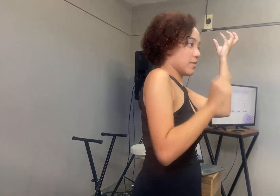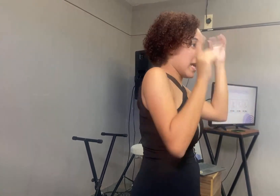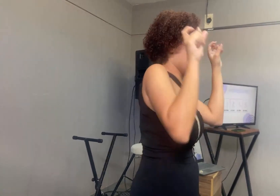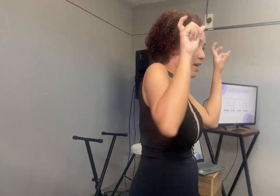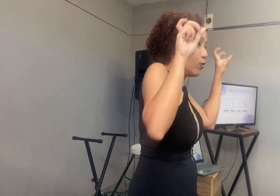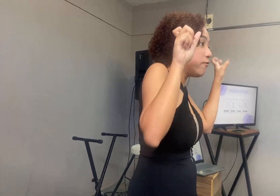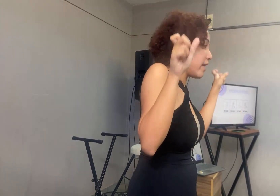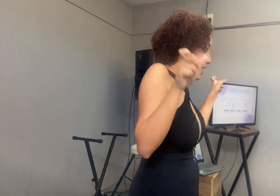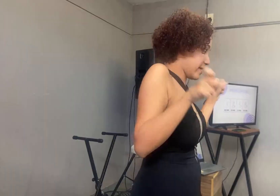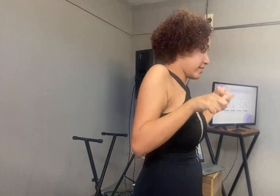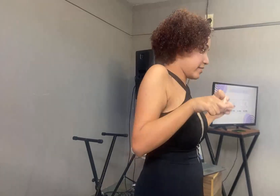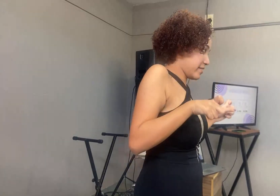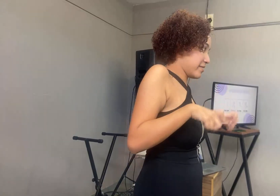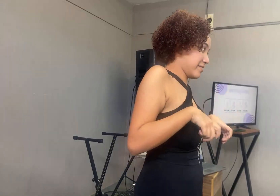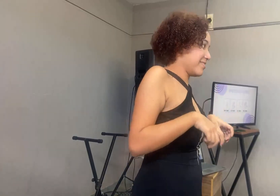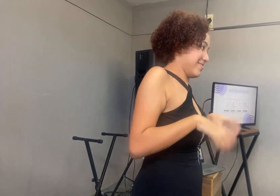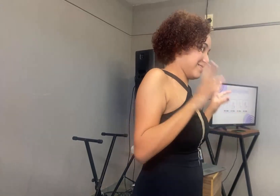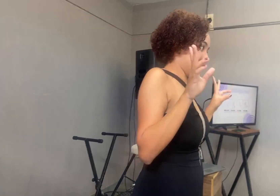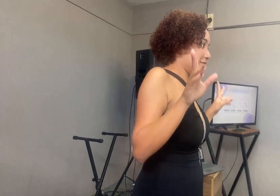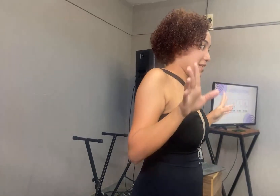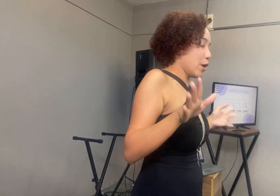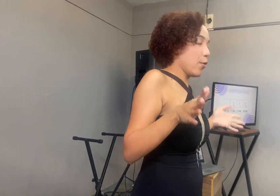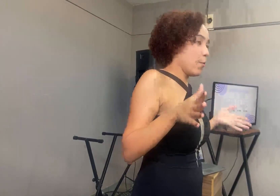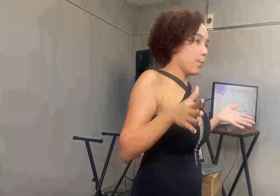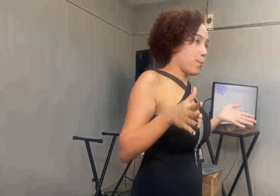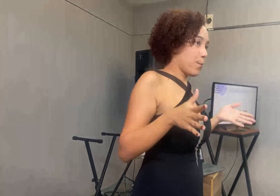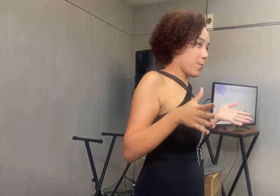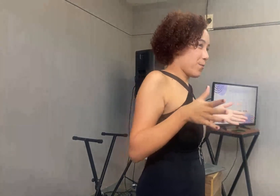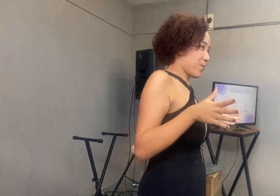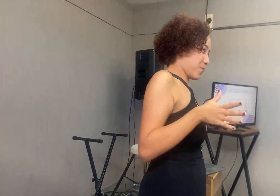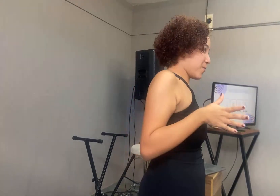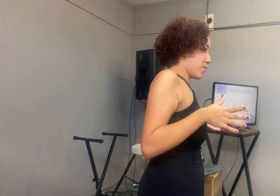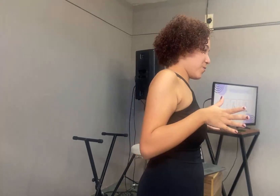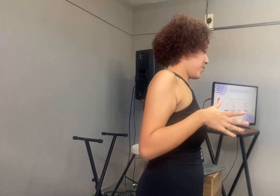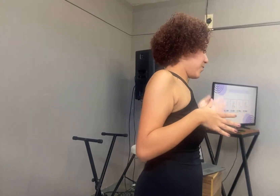né? De oliveira. Entendeu?